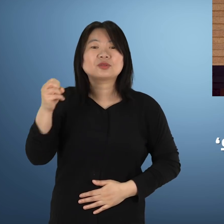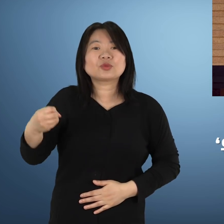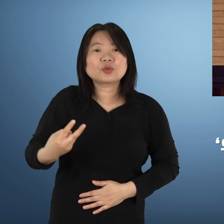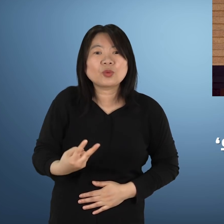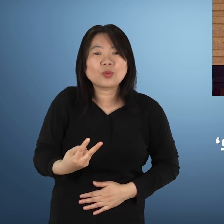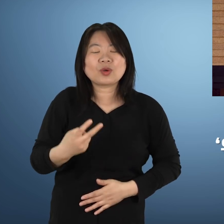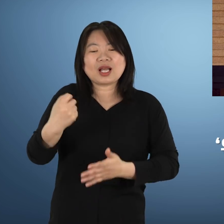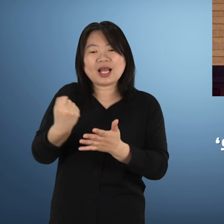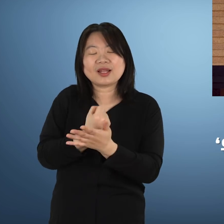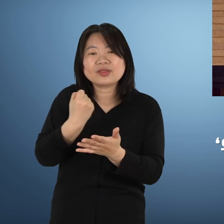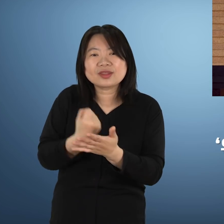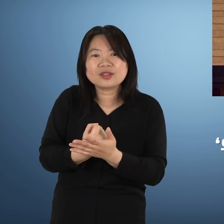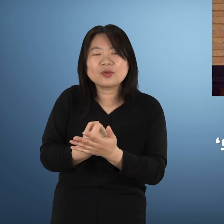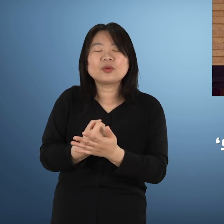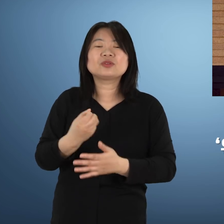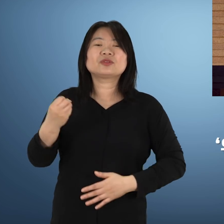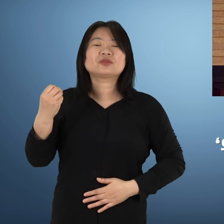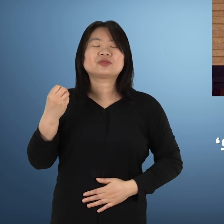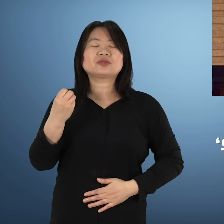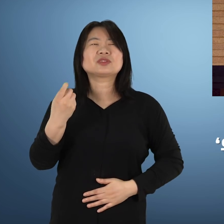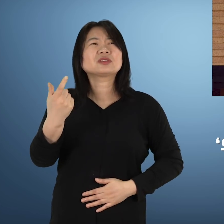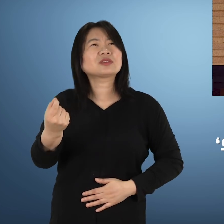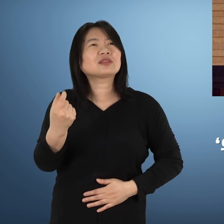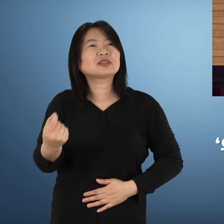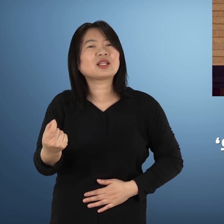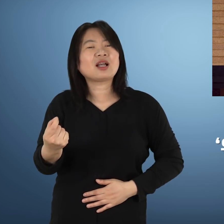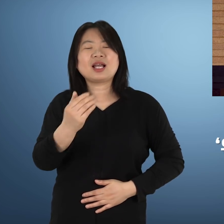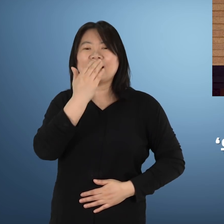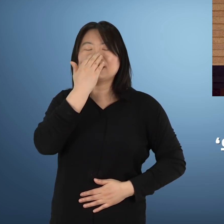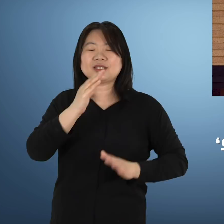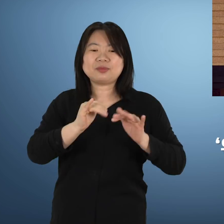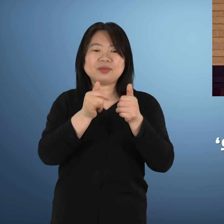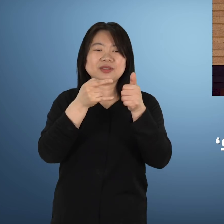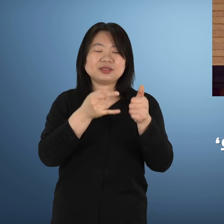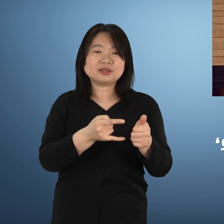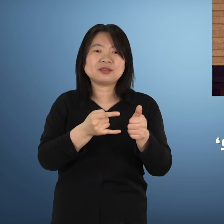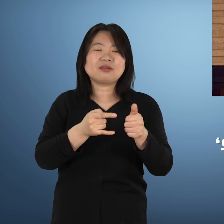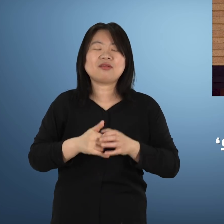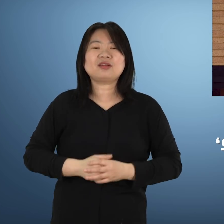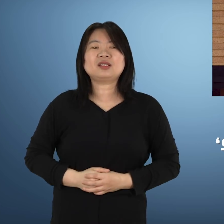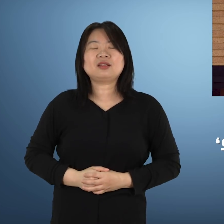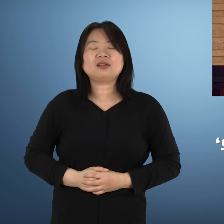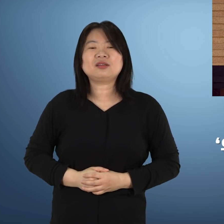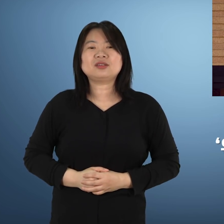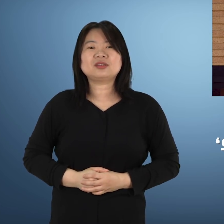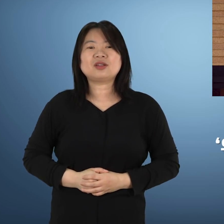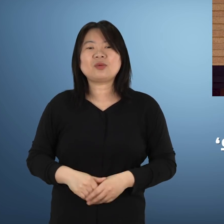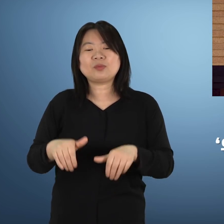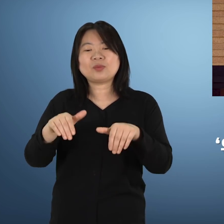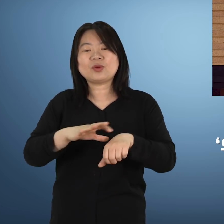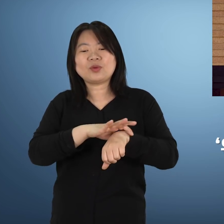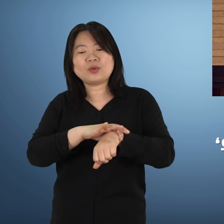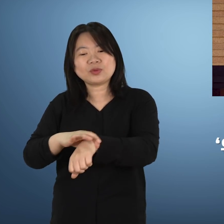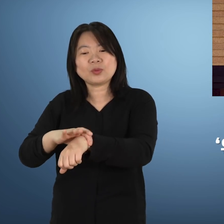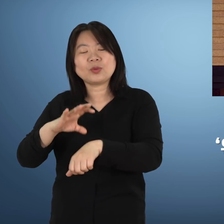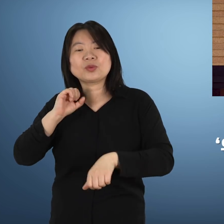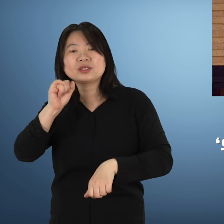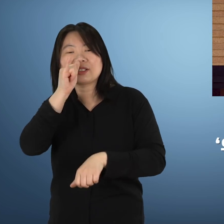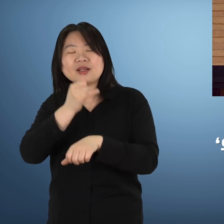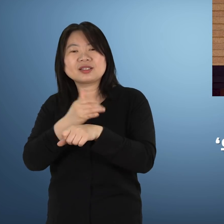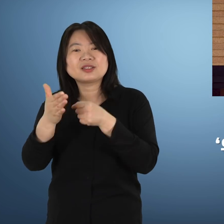가난함이라든지 애통이라든지, 이것은 이스라엘 백성들이 포로로